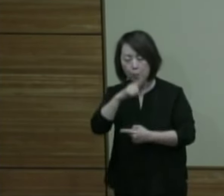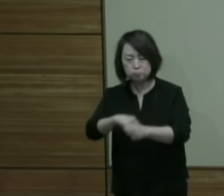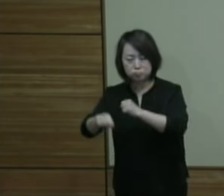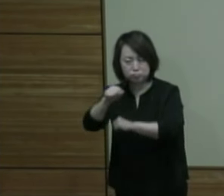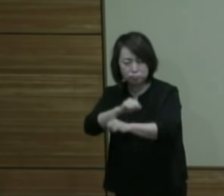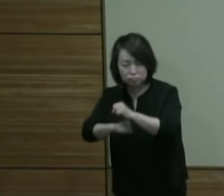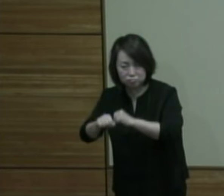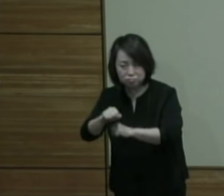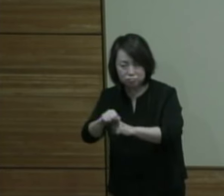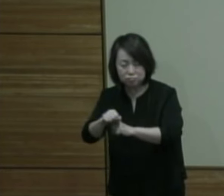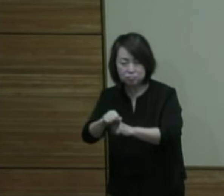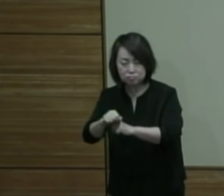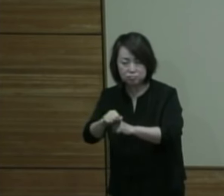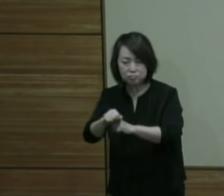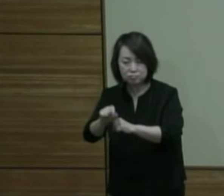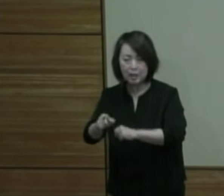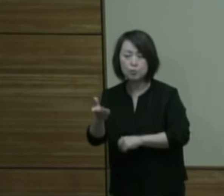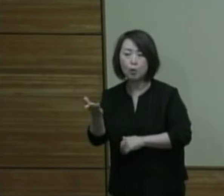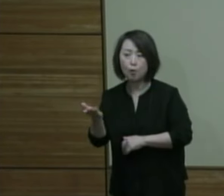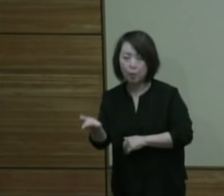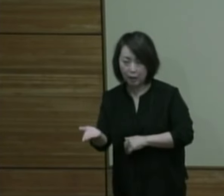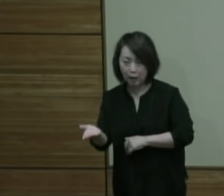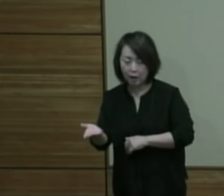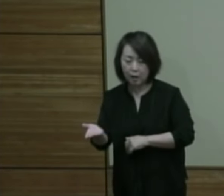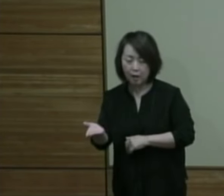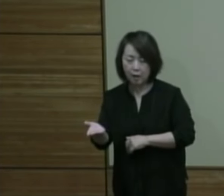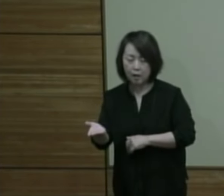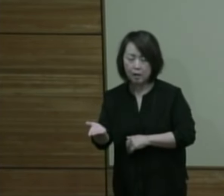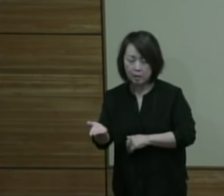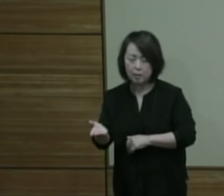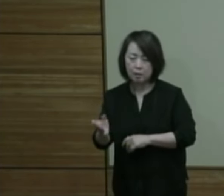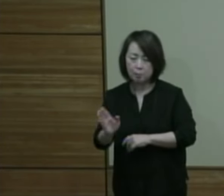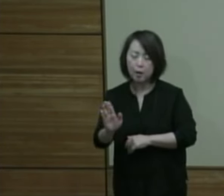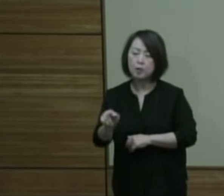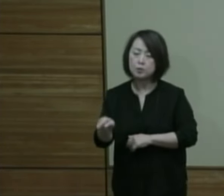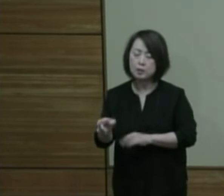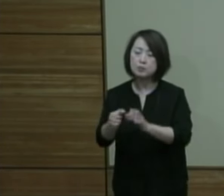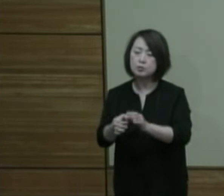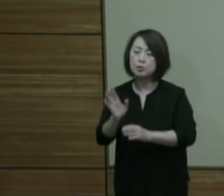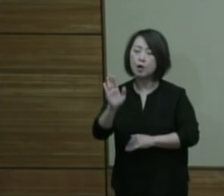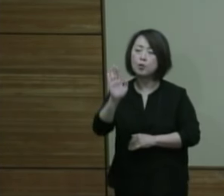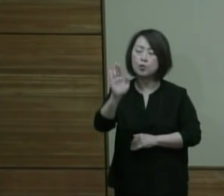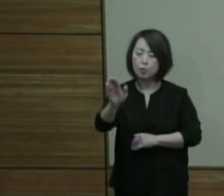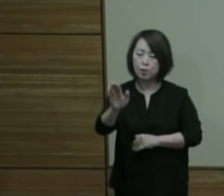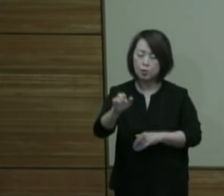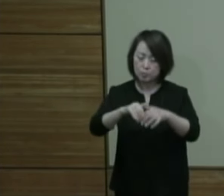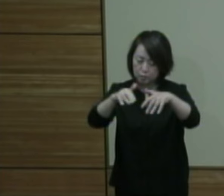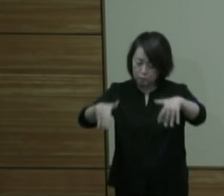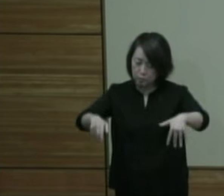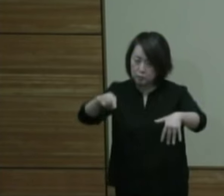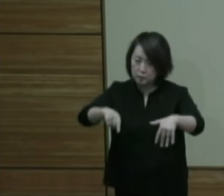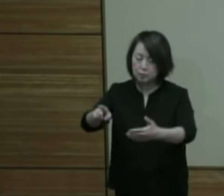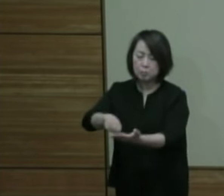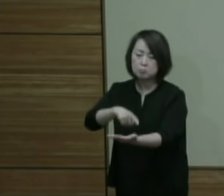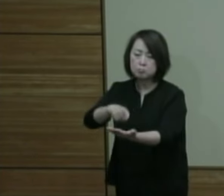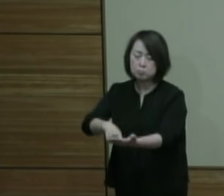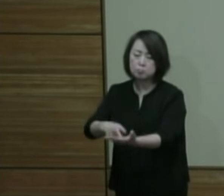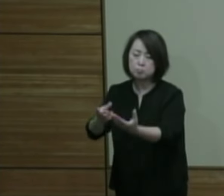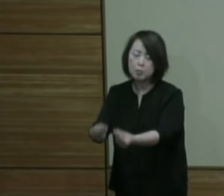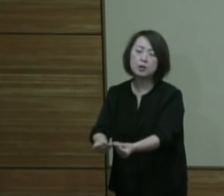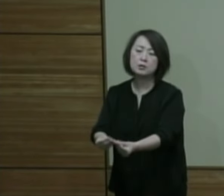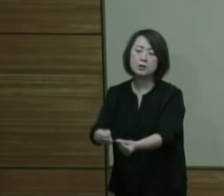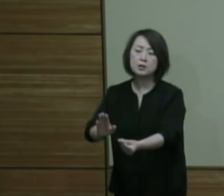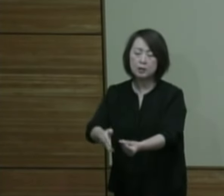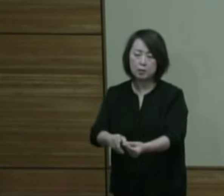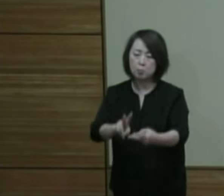いということなのか、それについてはまた今後もですね、組織内では処分が行われたようですが、あの